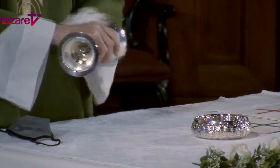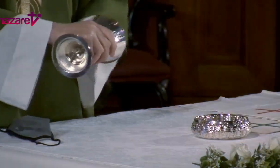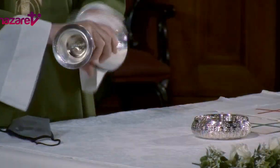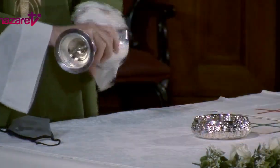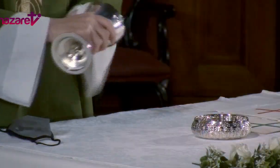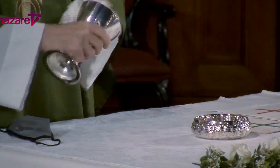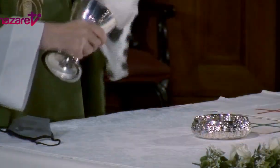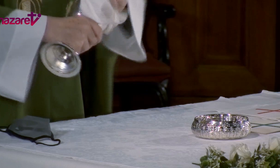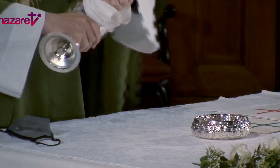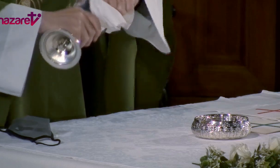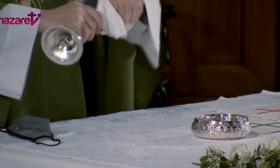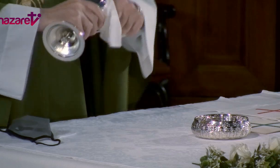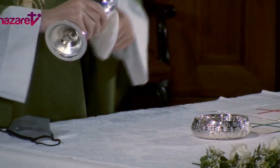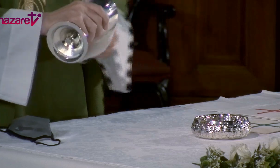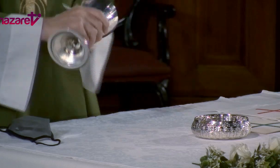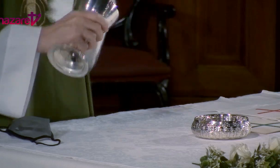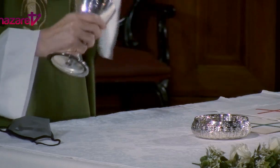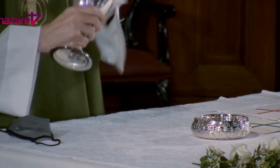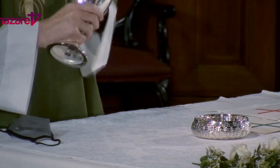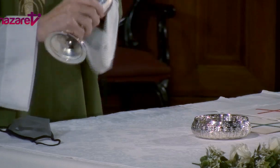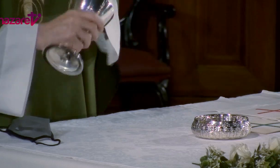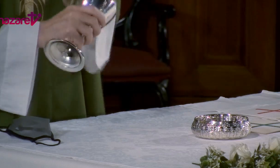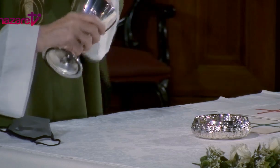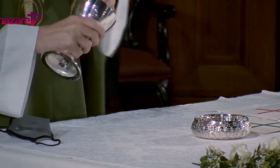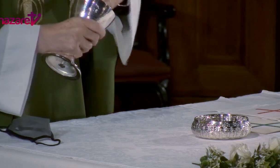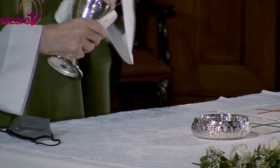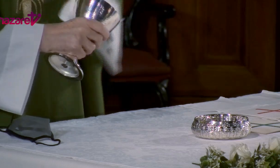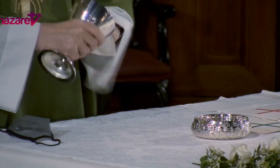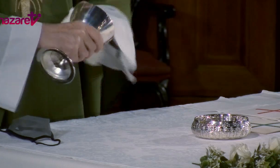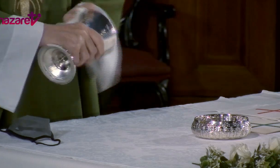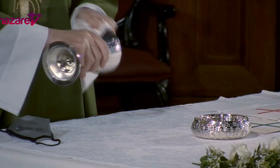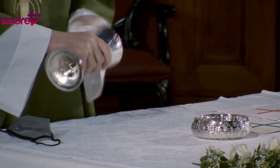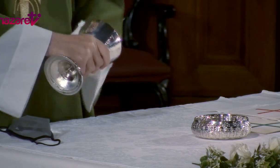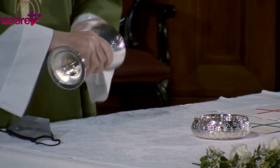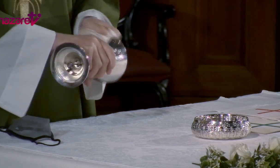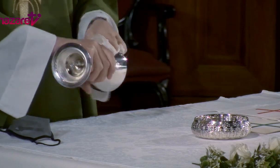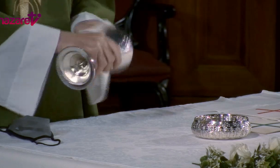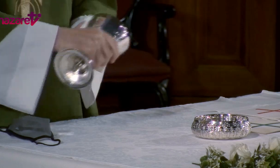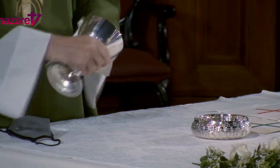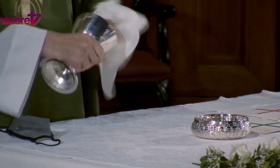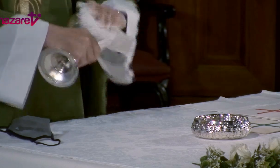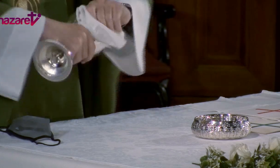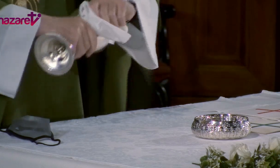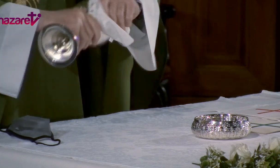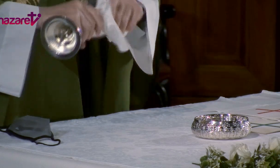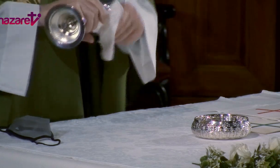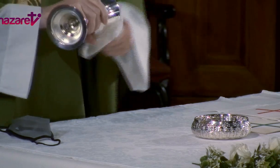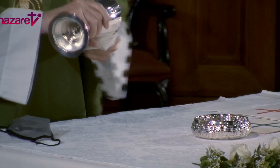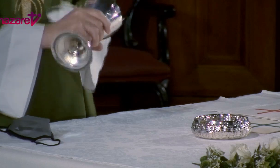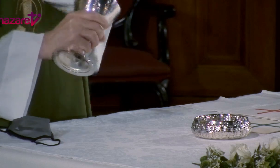puede todo el mundo salvar de su malicia.